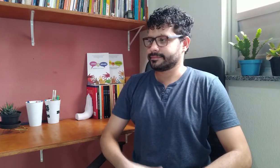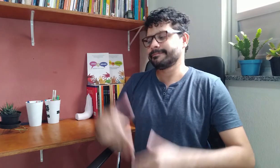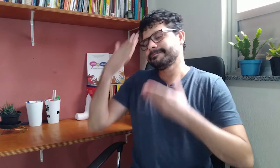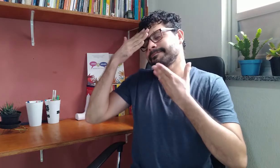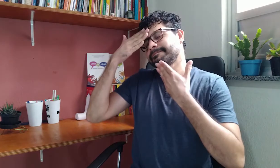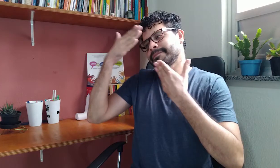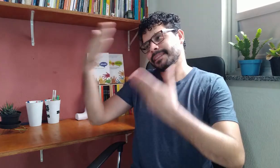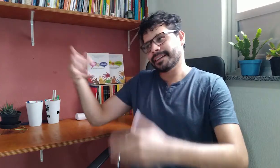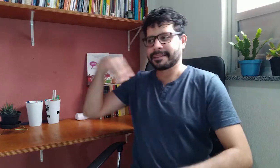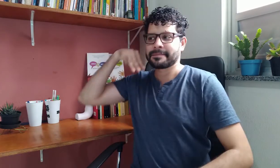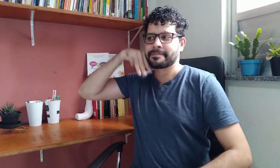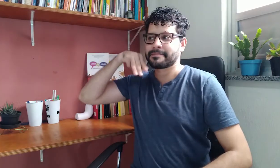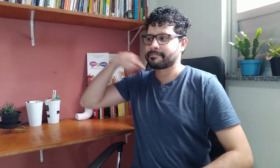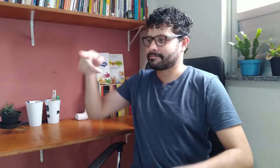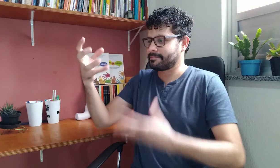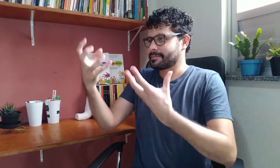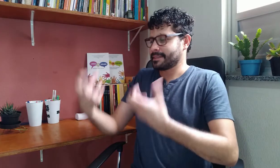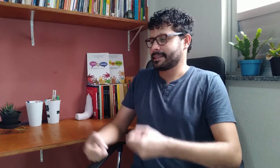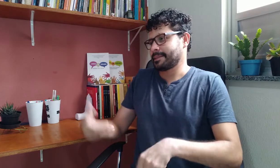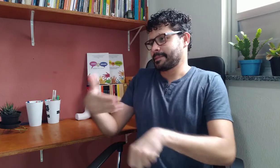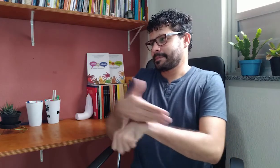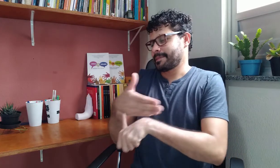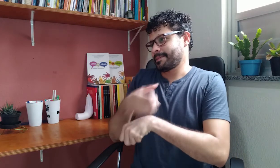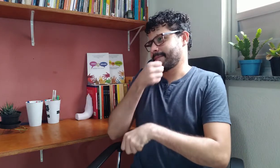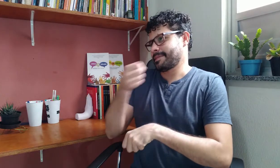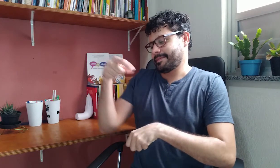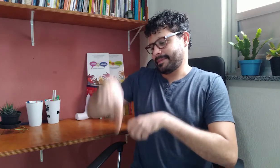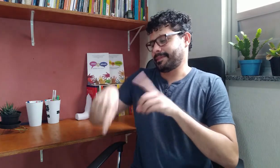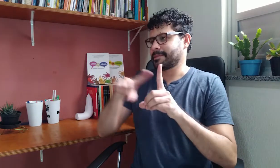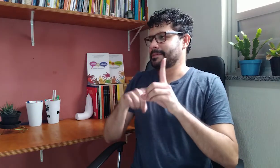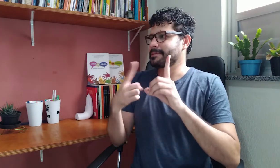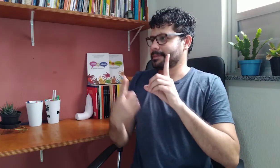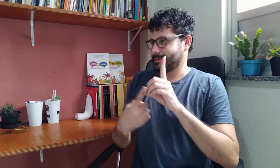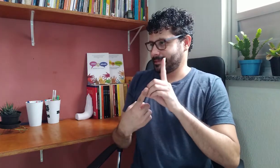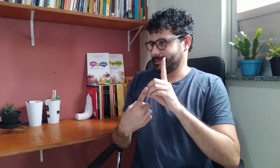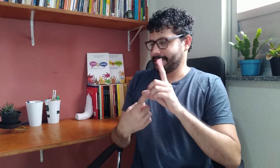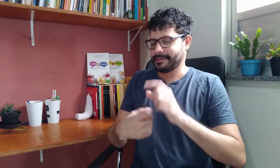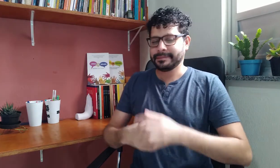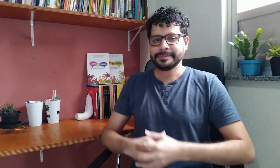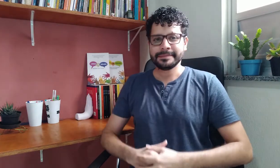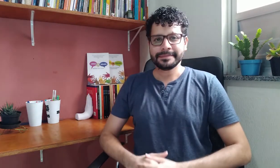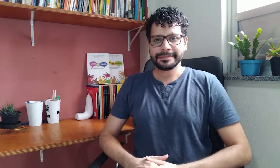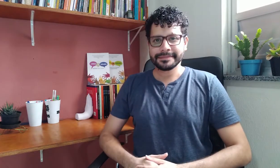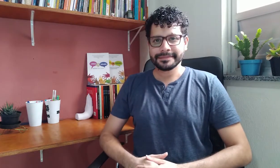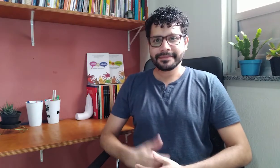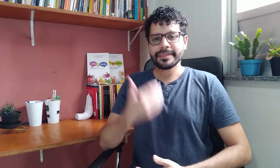Muito obrigado, professora Mariana, por ter participado como entrevistada do Consurdo.